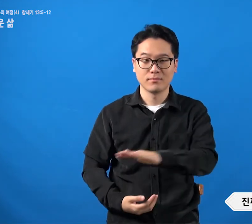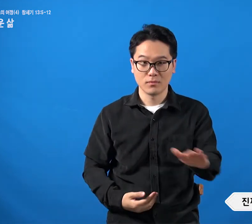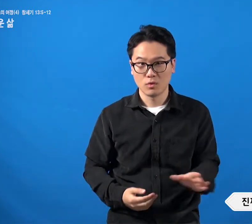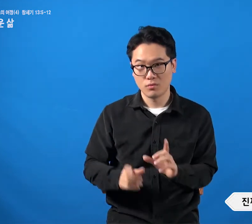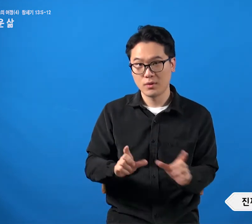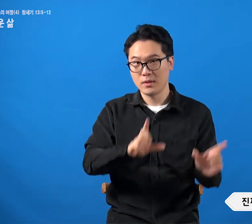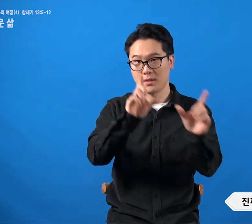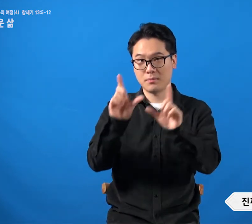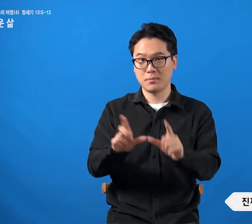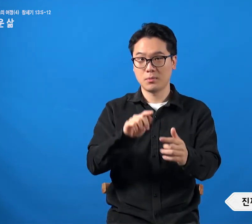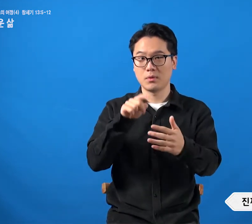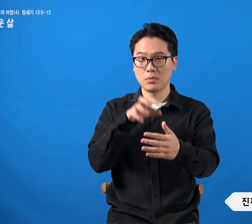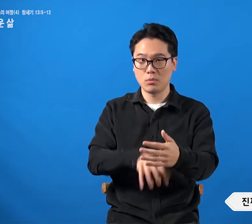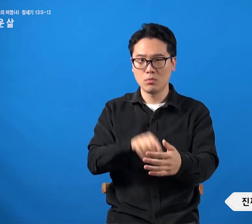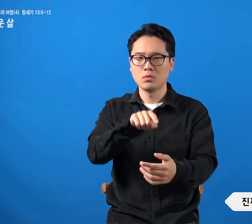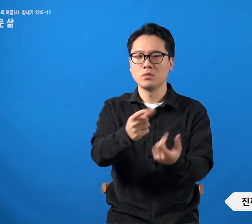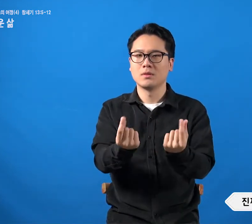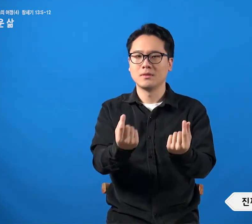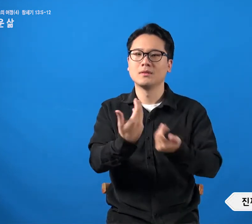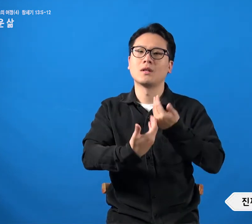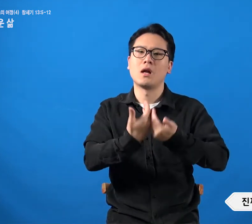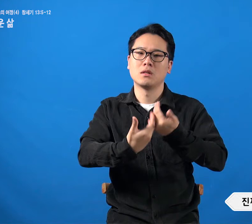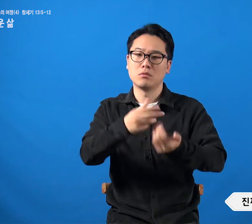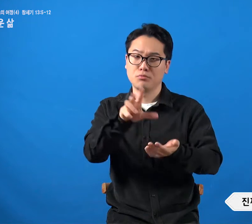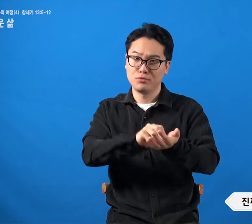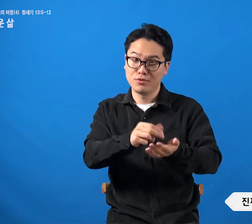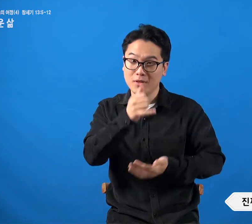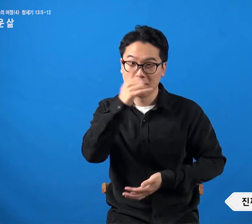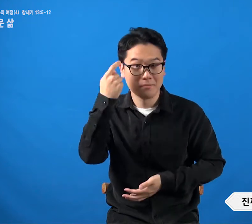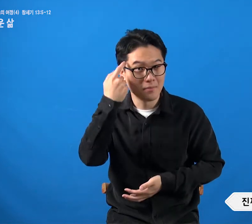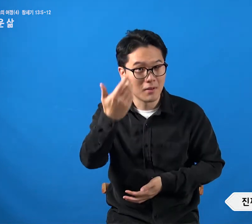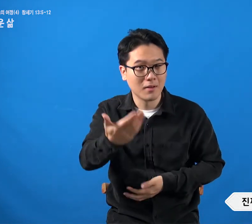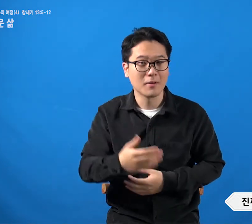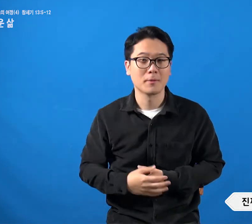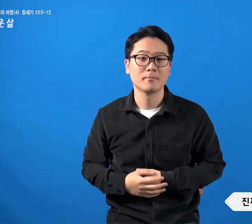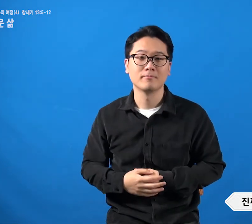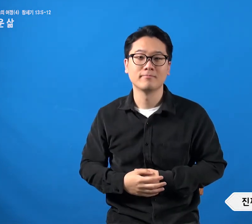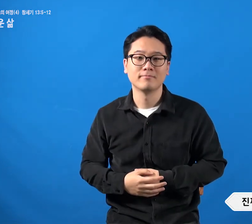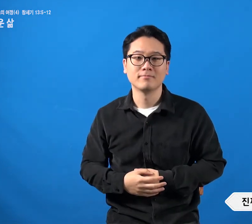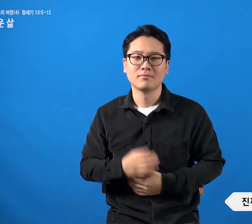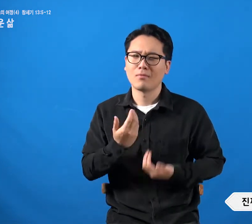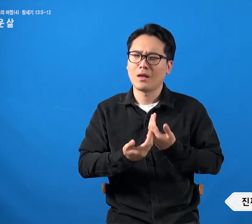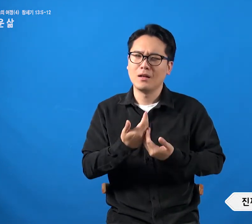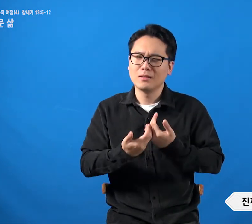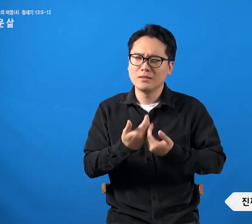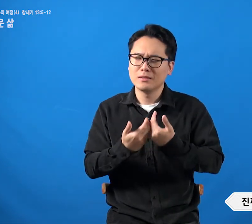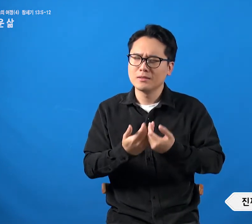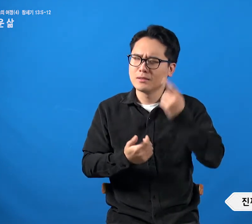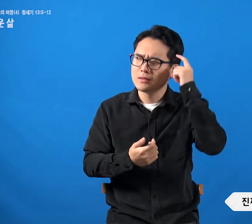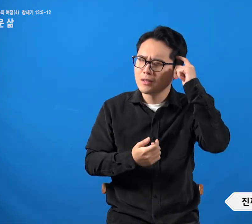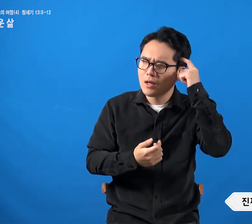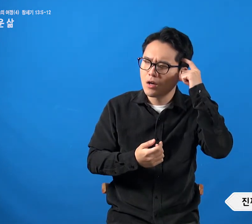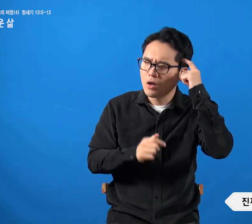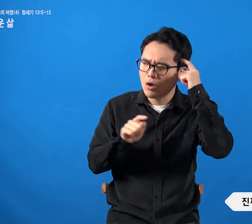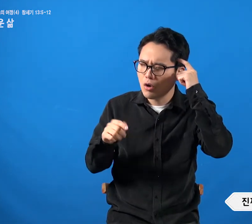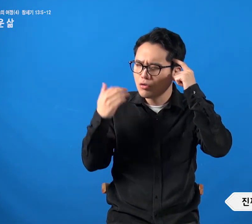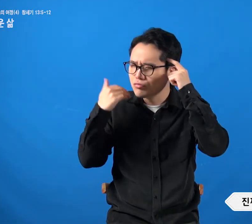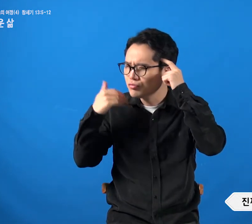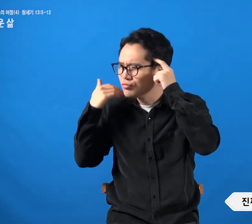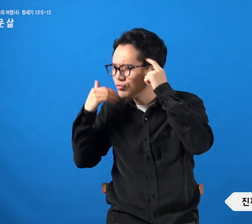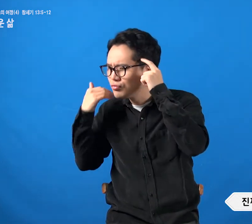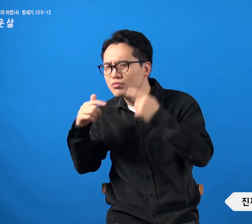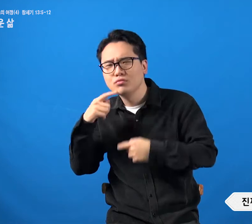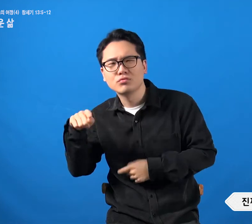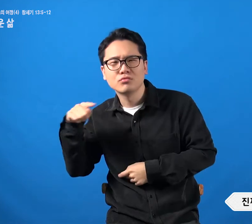삶 속에도 그런 갈등의 문제가 존재합니까? 갈등하면 생각나는 사람들이 있습니까? 우리의